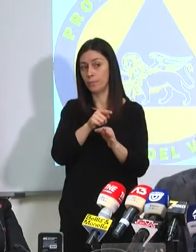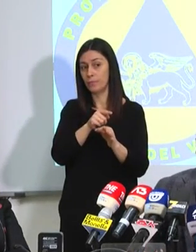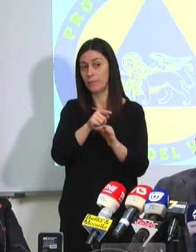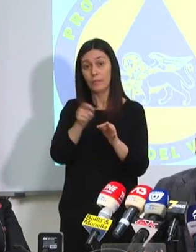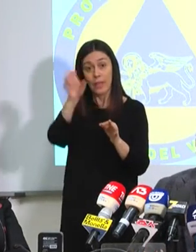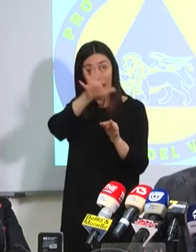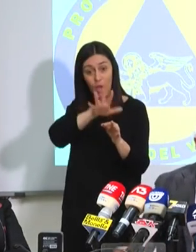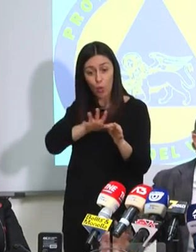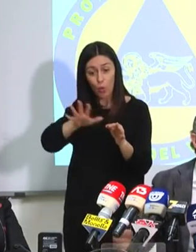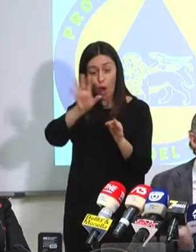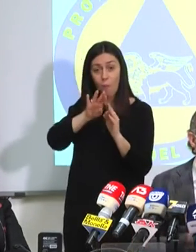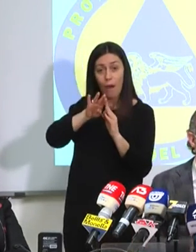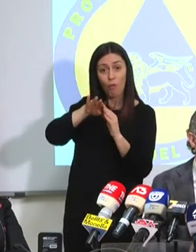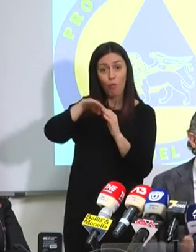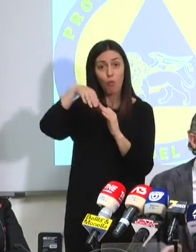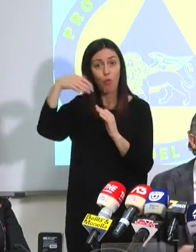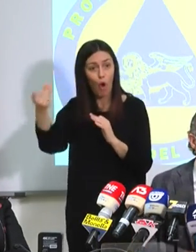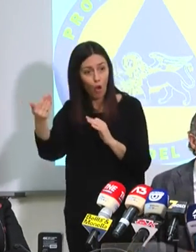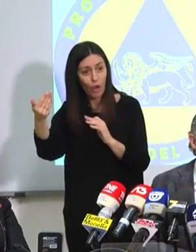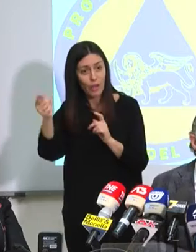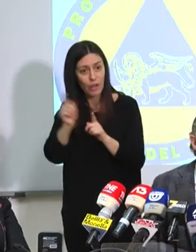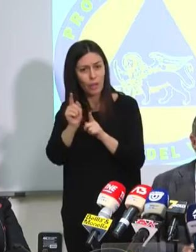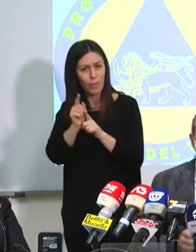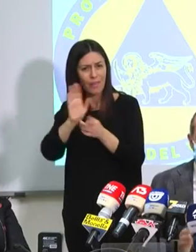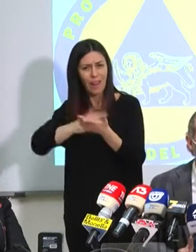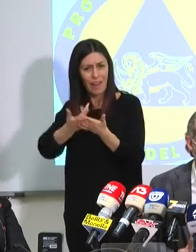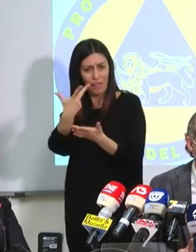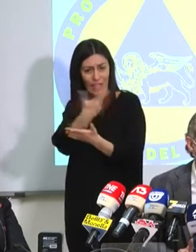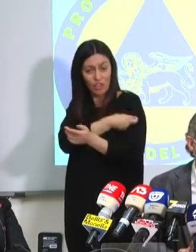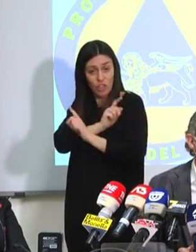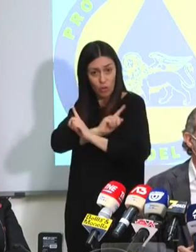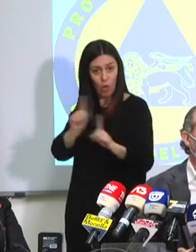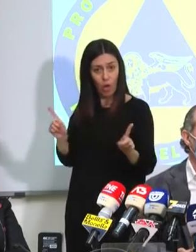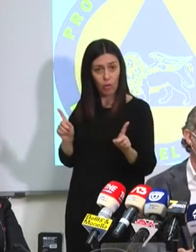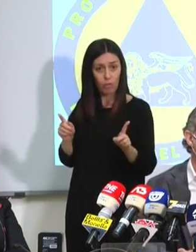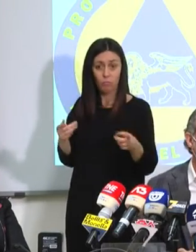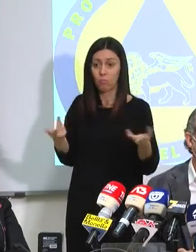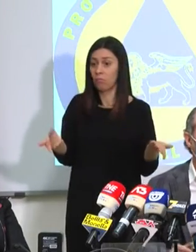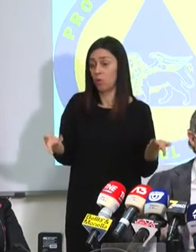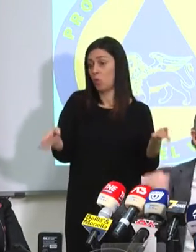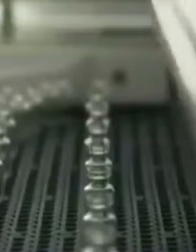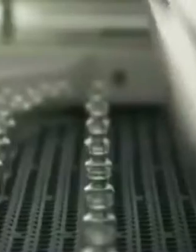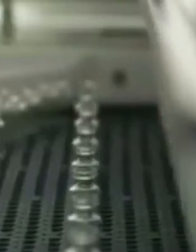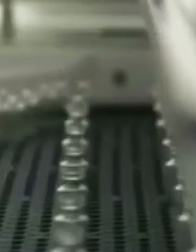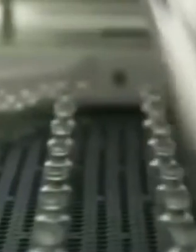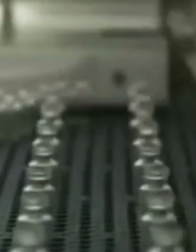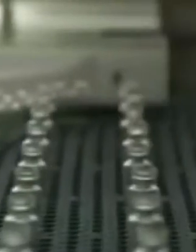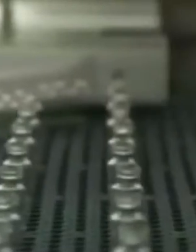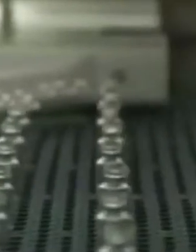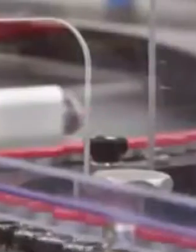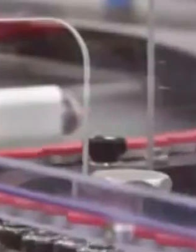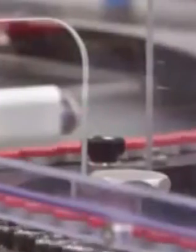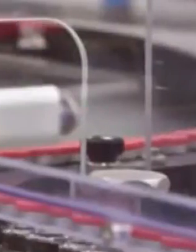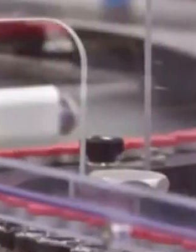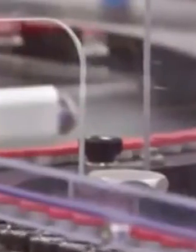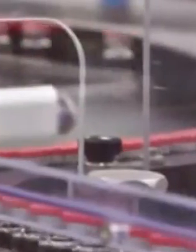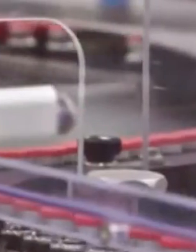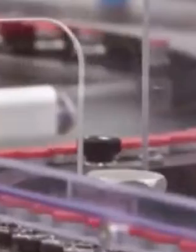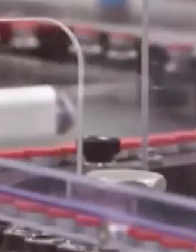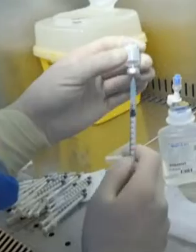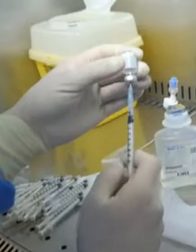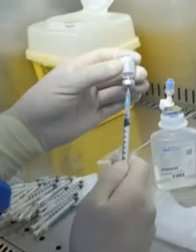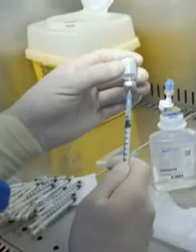vaccino? È finita lì, Chiudiamo la cartellina, perdiamo poco tempo, evitiamo di andare a chiedere codici. L'affare si fa sempre più grosso e non solo